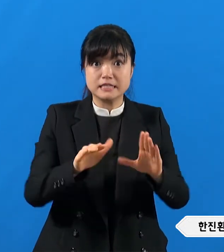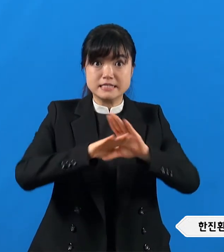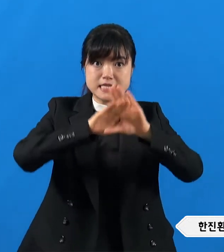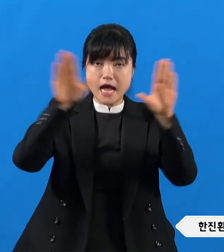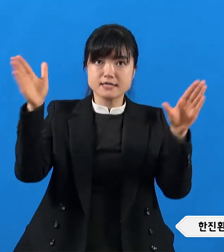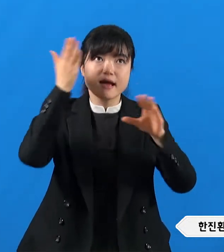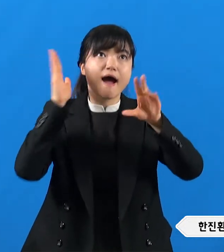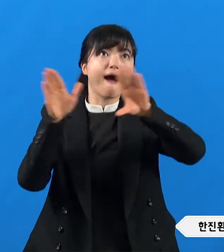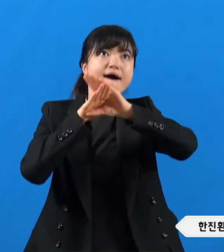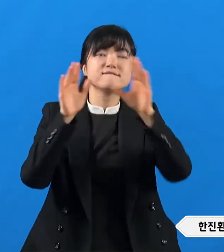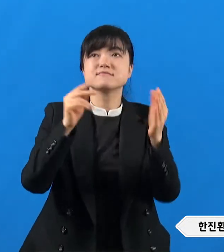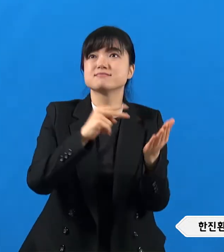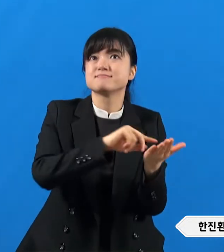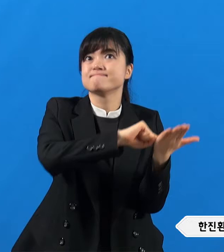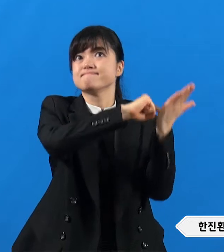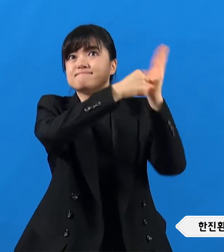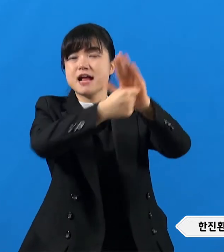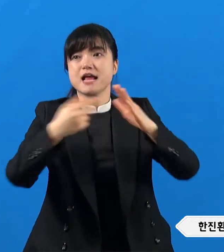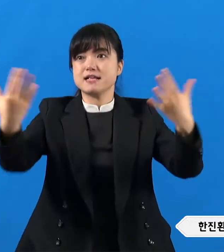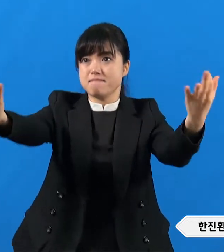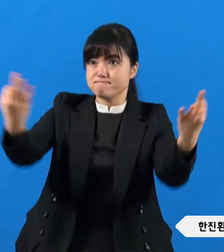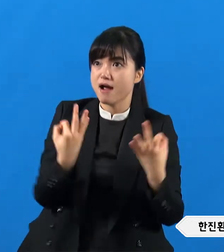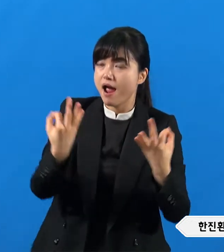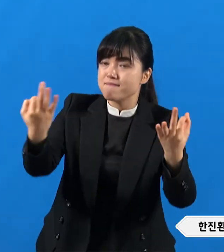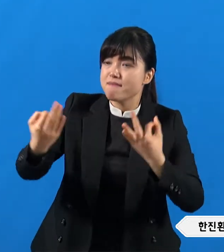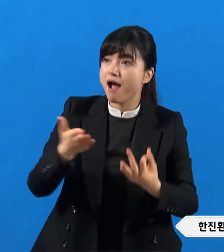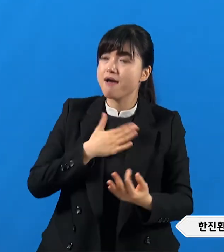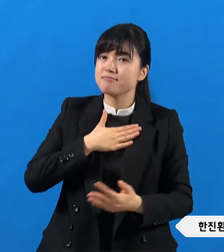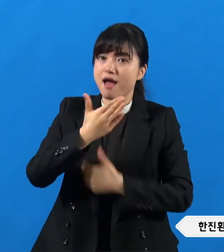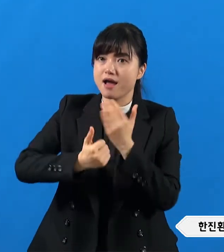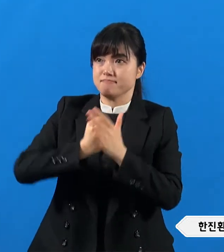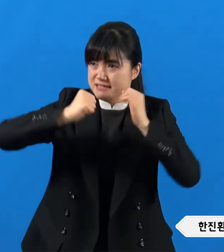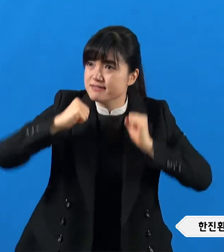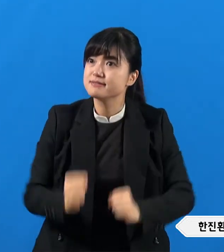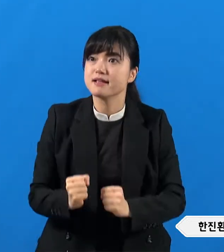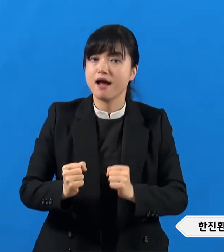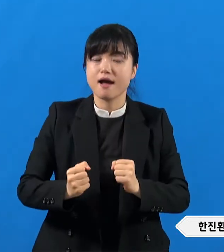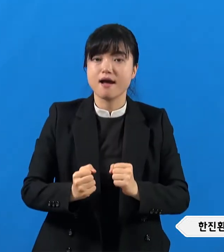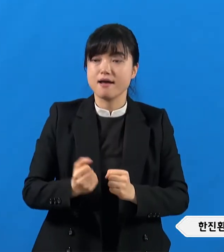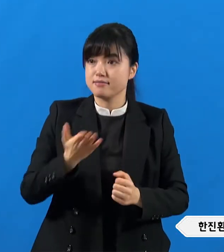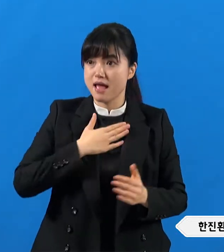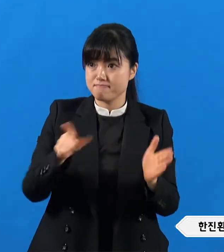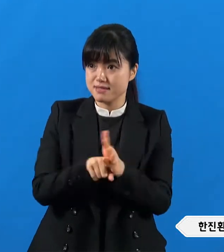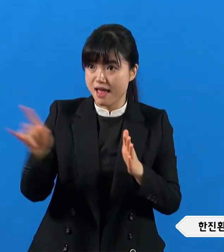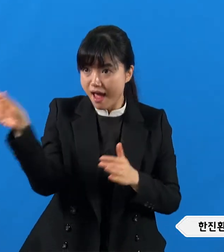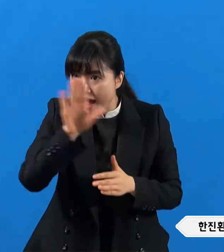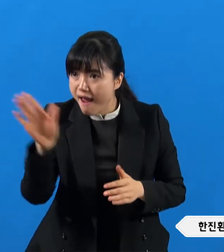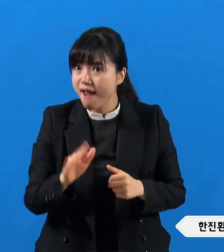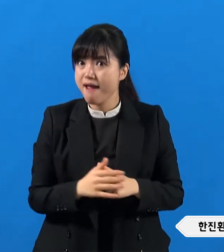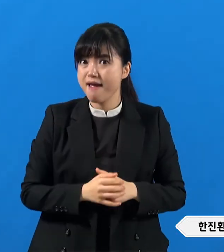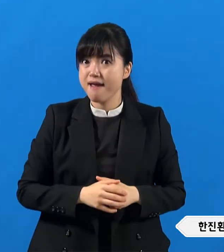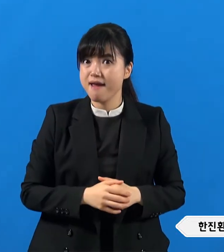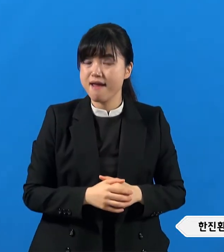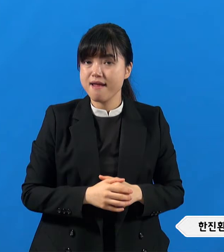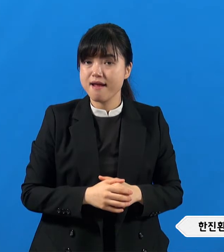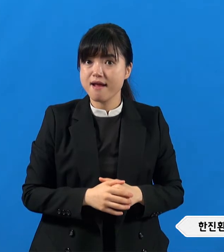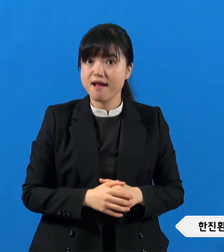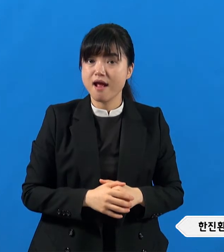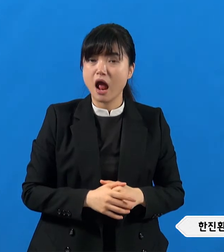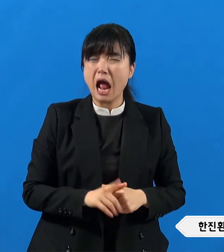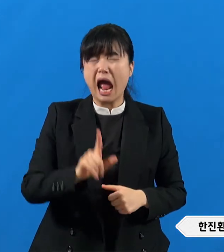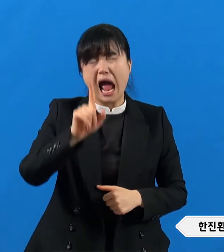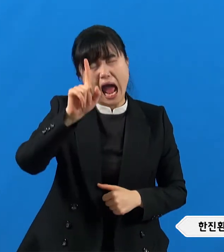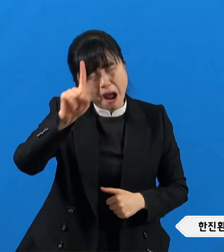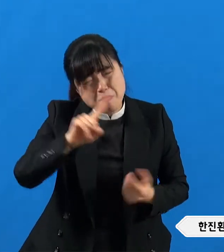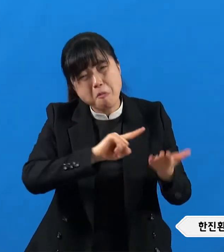공중에 나타나셔서 자, 내가 여기 있노라, 이래도 나를 안 믿겠느냐? 한 번만 그렇게